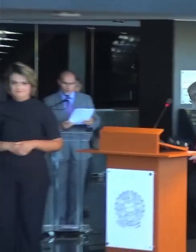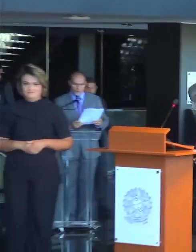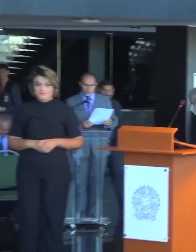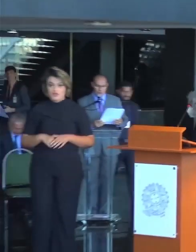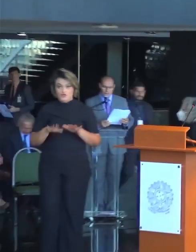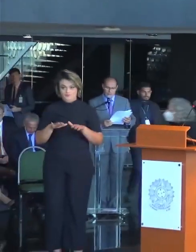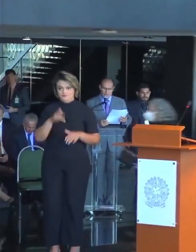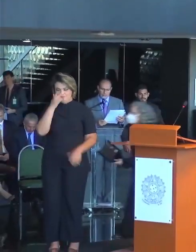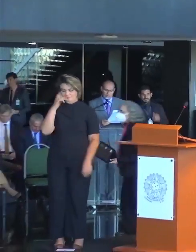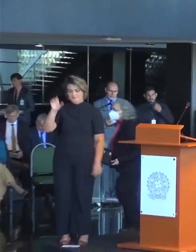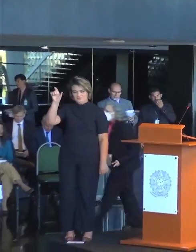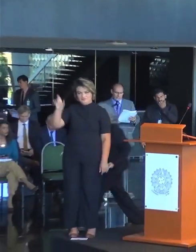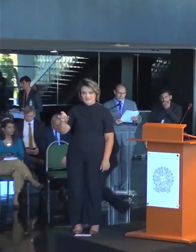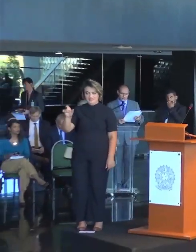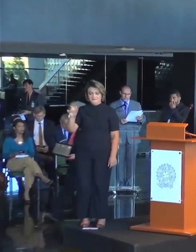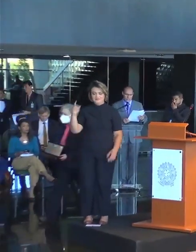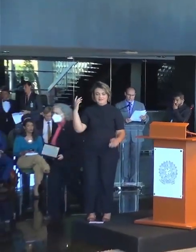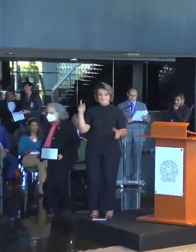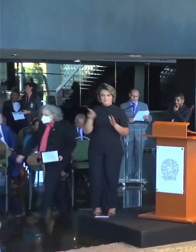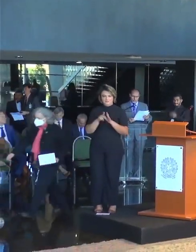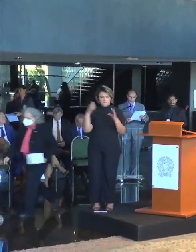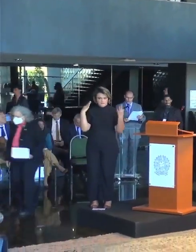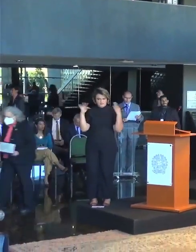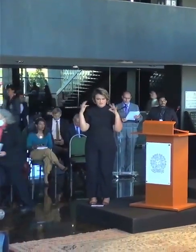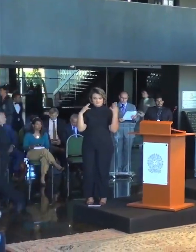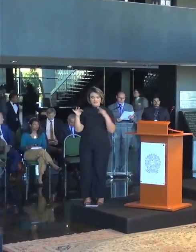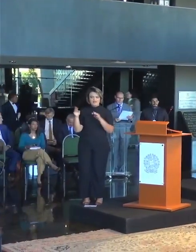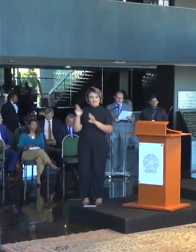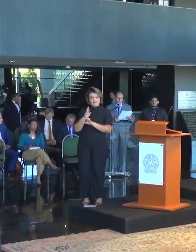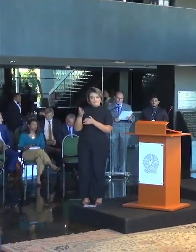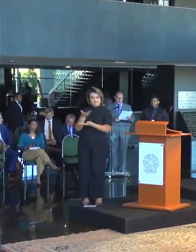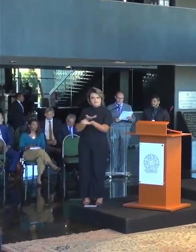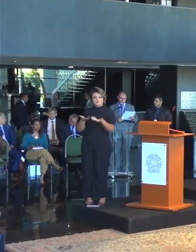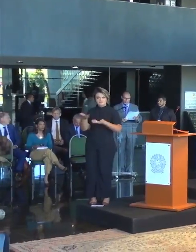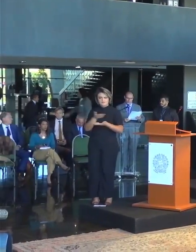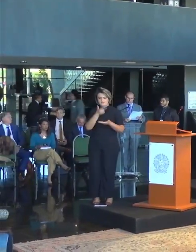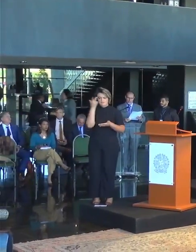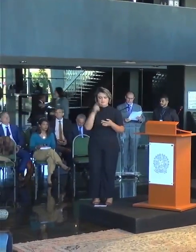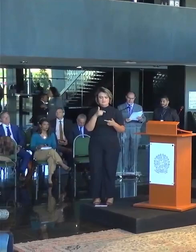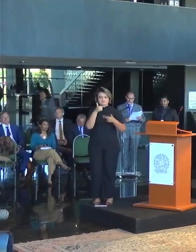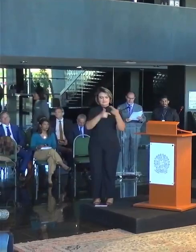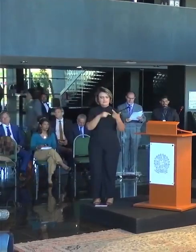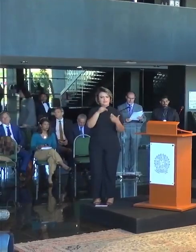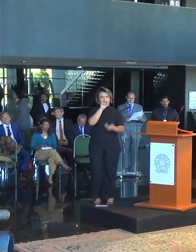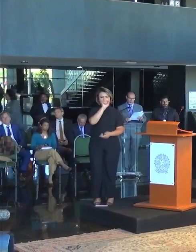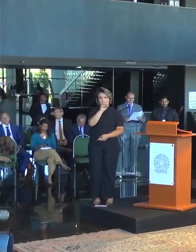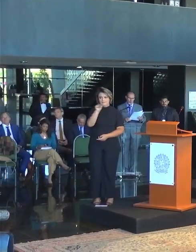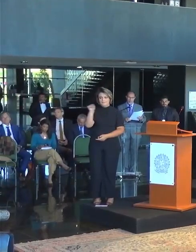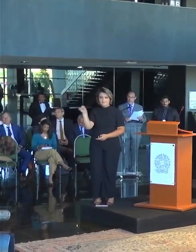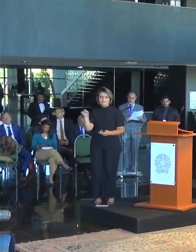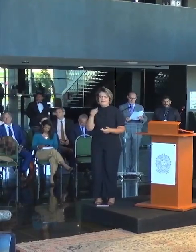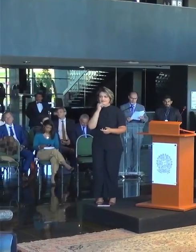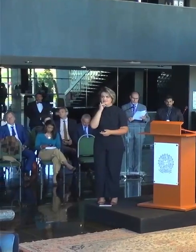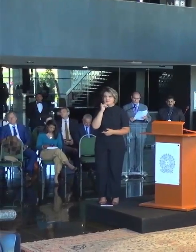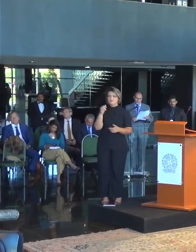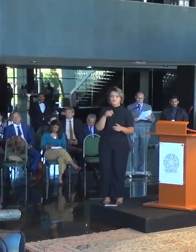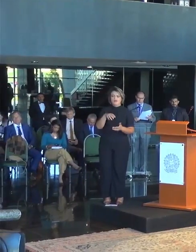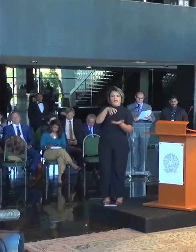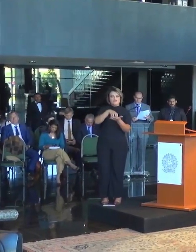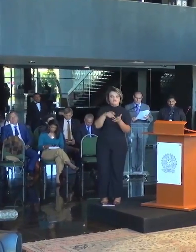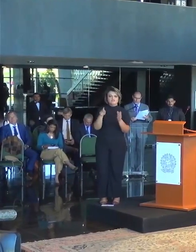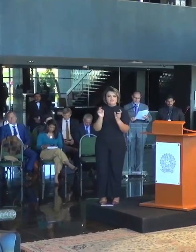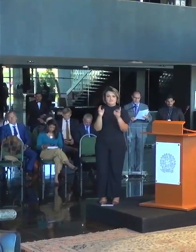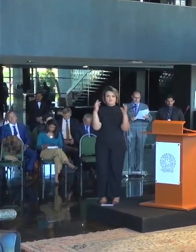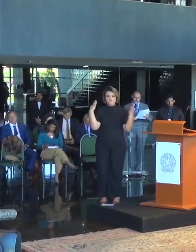O consumidor turista estabelece inúmeras relações de consumo com prestadores de serviços de diversas atividades, como agências de